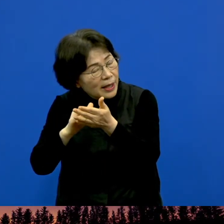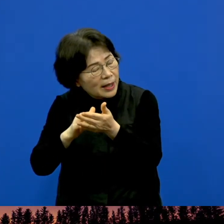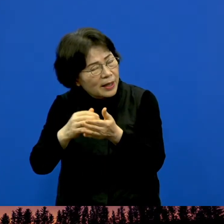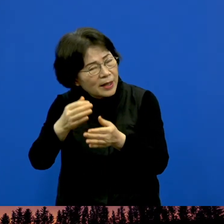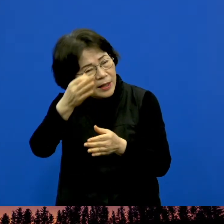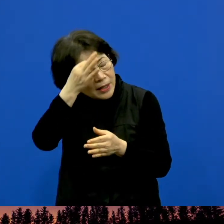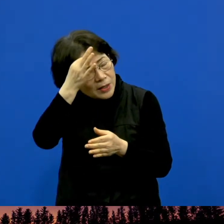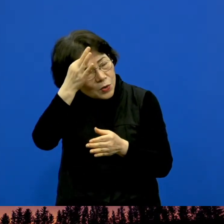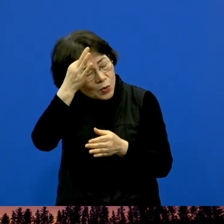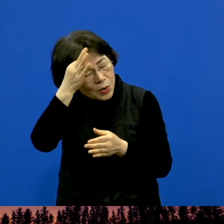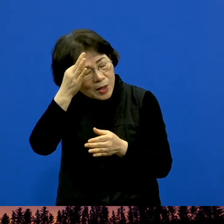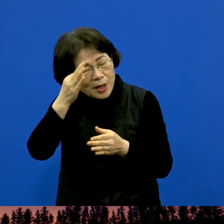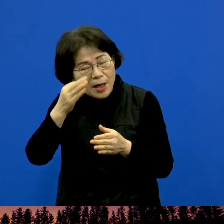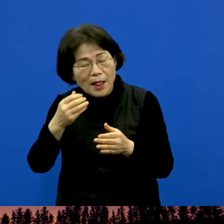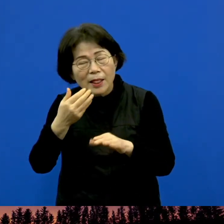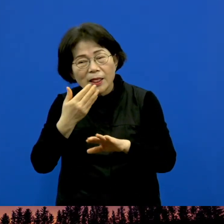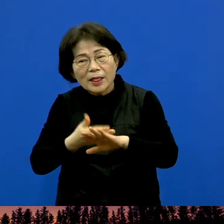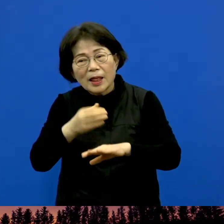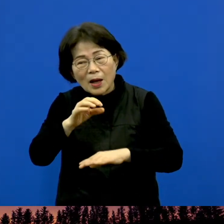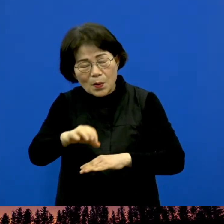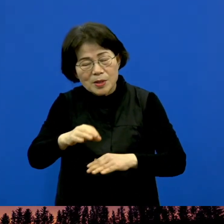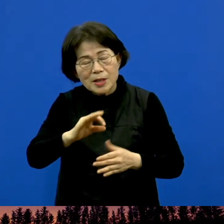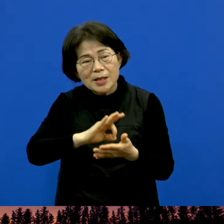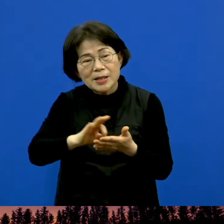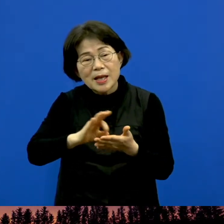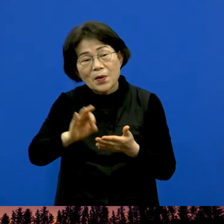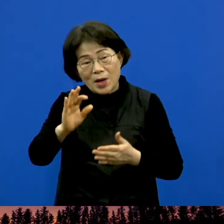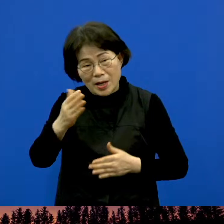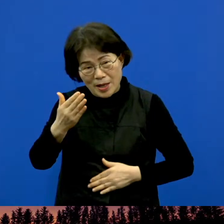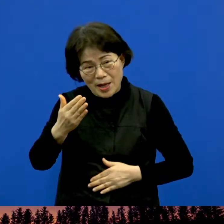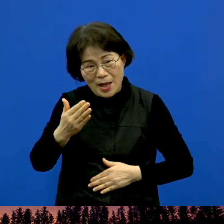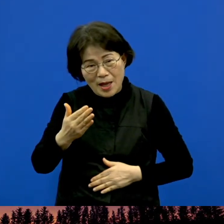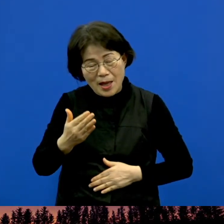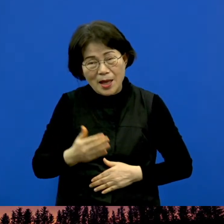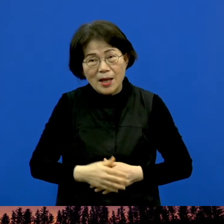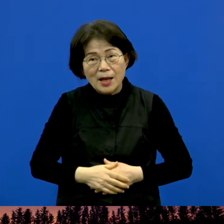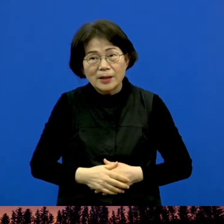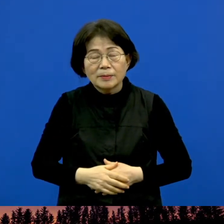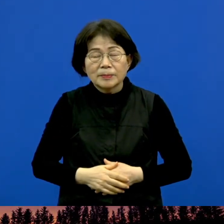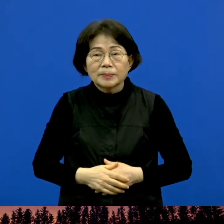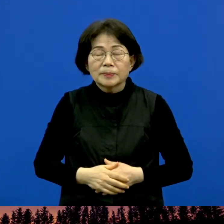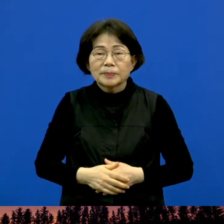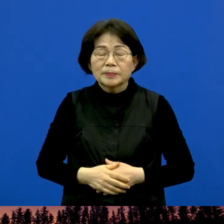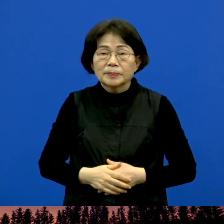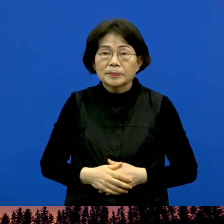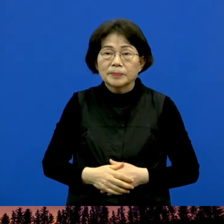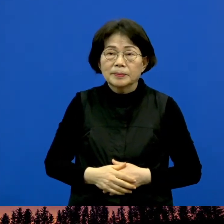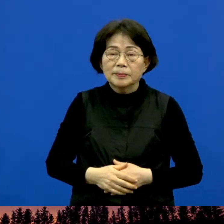재능을 엉뚱한 데 쏟아버려요. 여러분 그런 사람 많아요. 우리가 웃었지만.